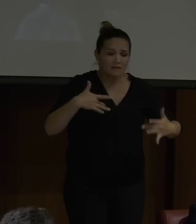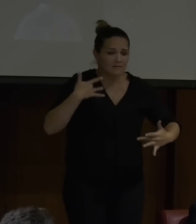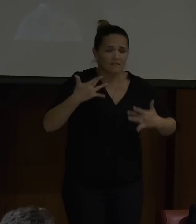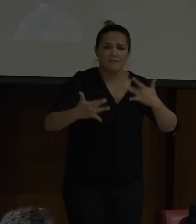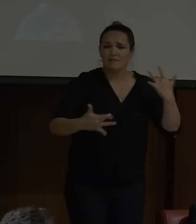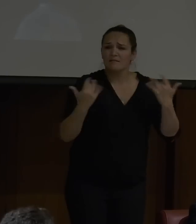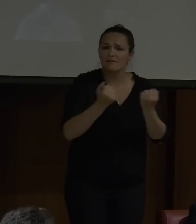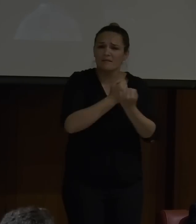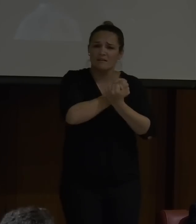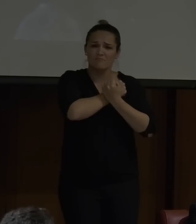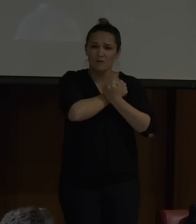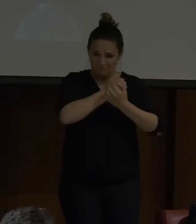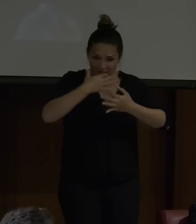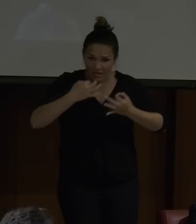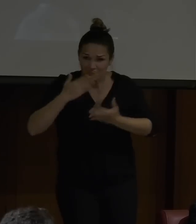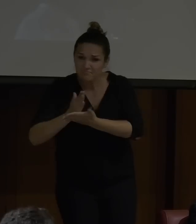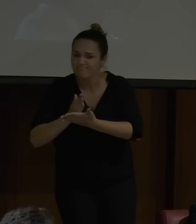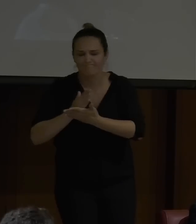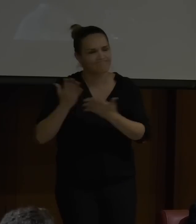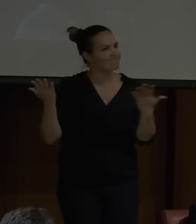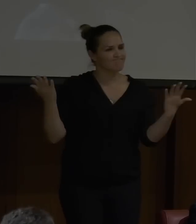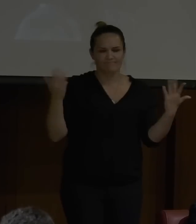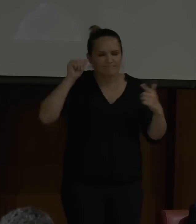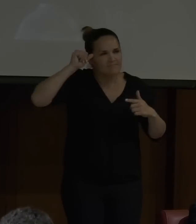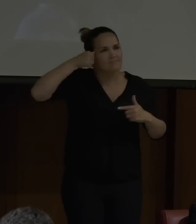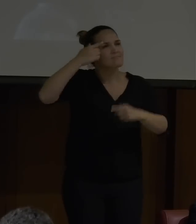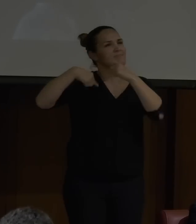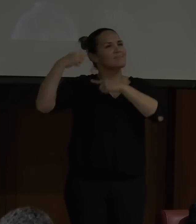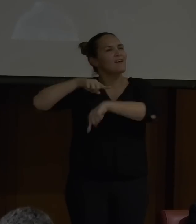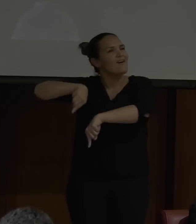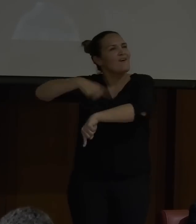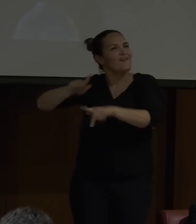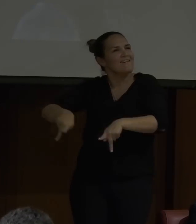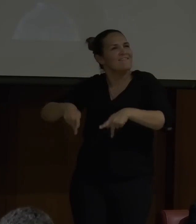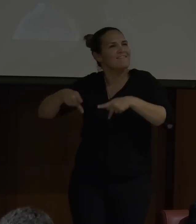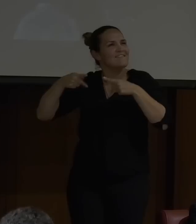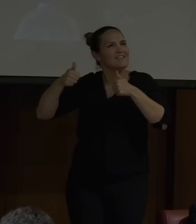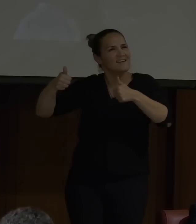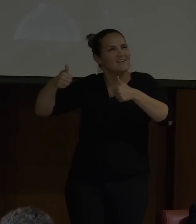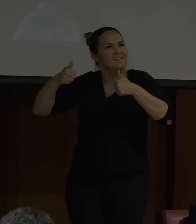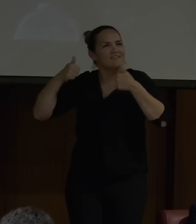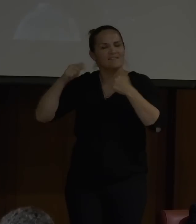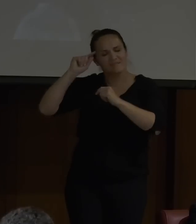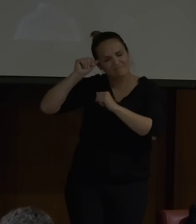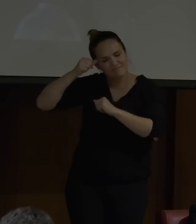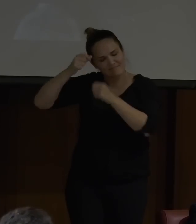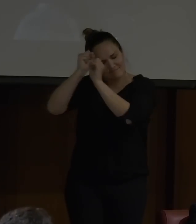alegría suelen ser calamidad. Recordando las horas felices de mi vida, llega a ser mi